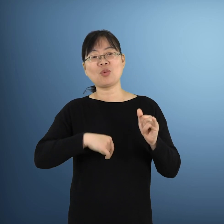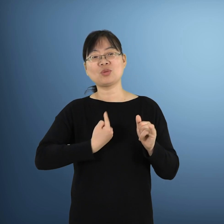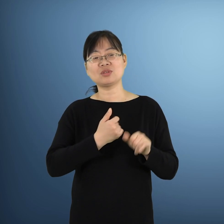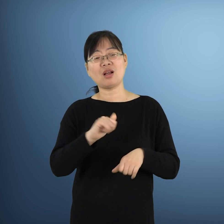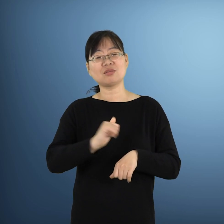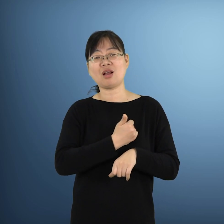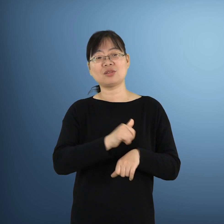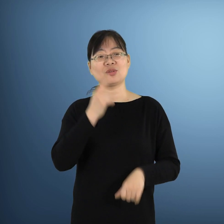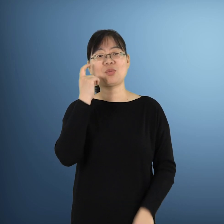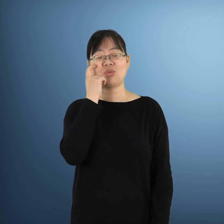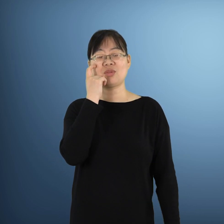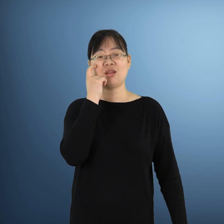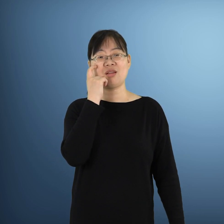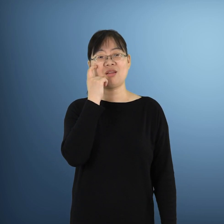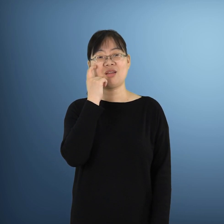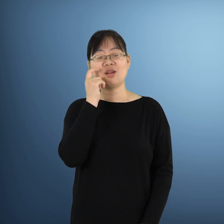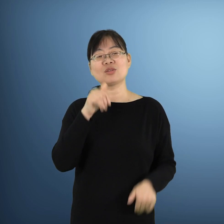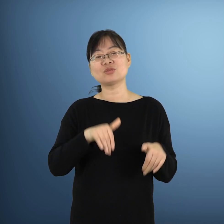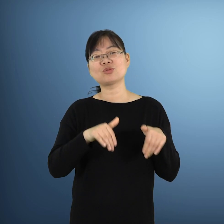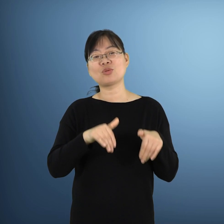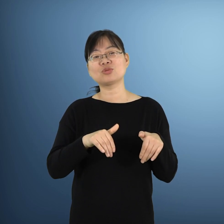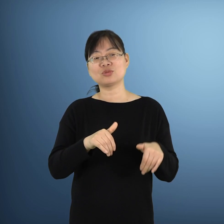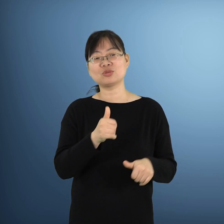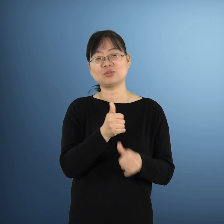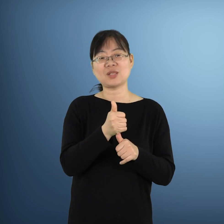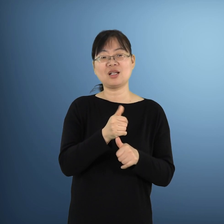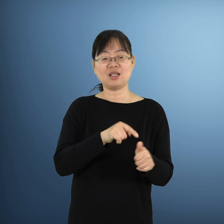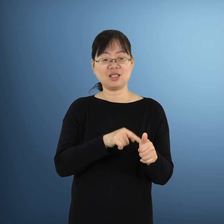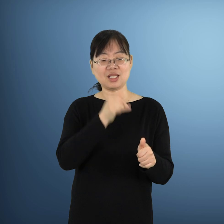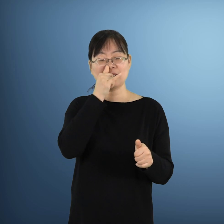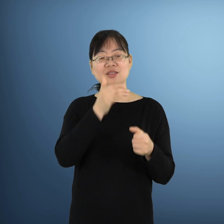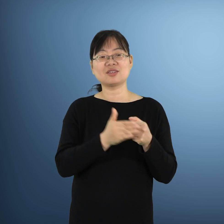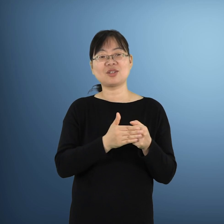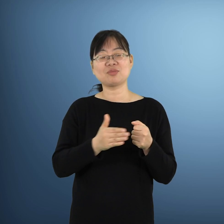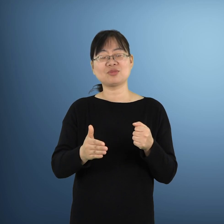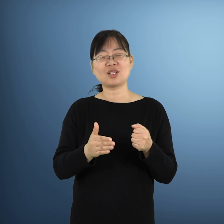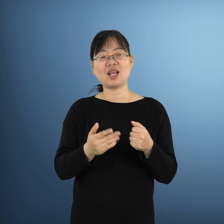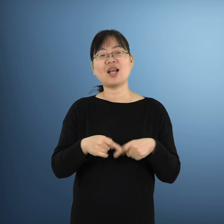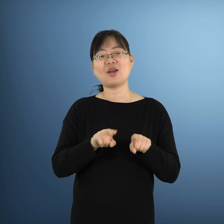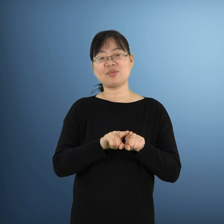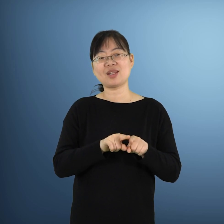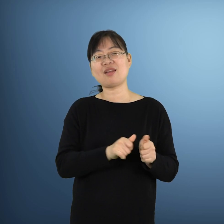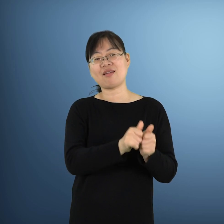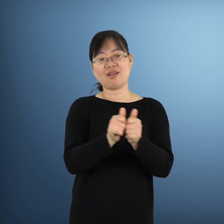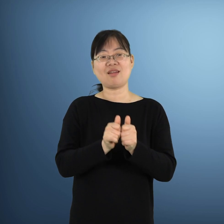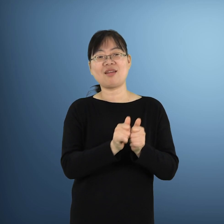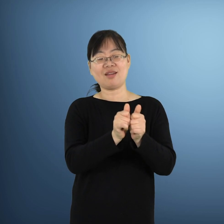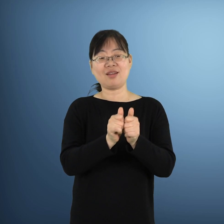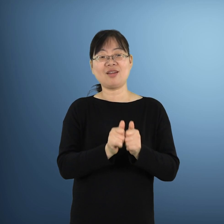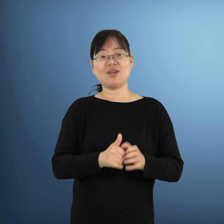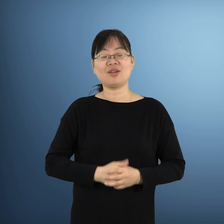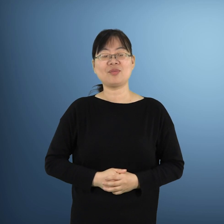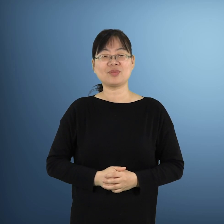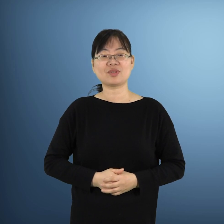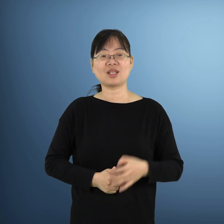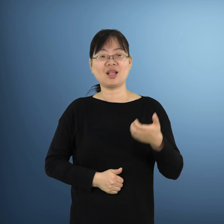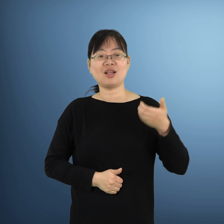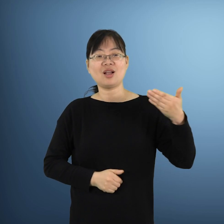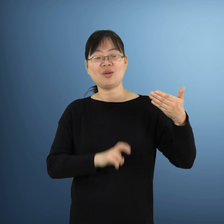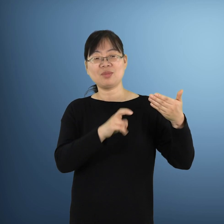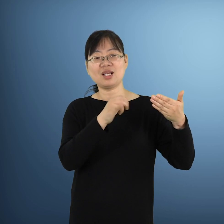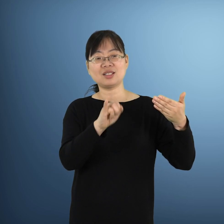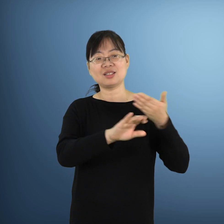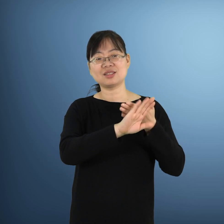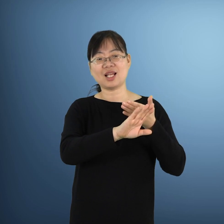다니질 못해요. 조수 목동이라도 있어서 같이 다니지. 그러니까